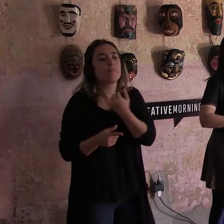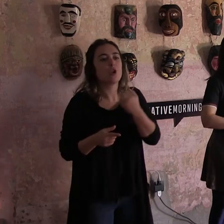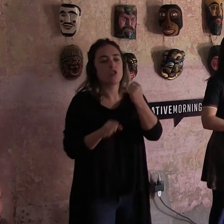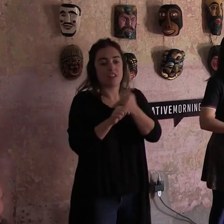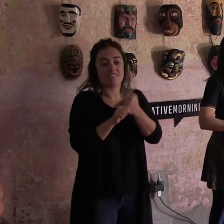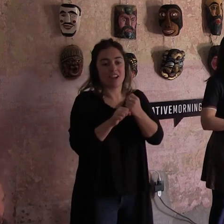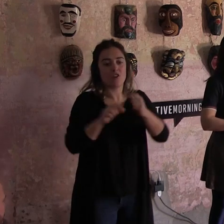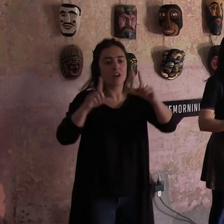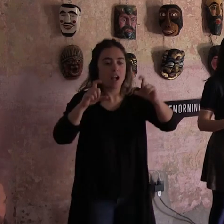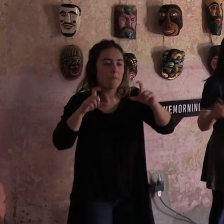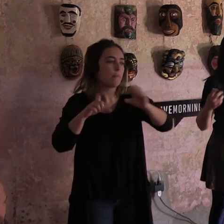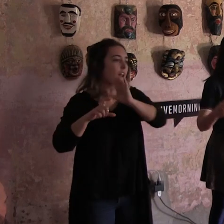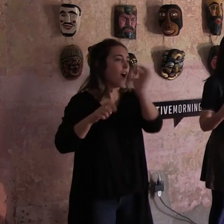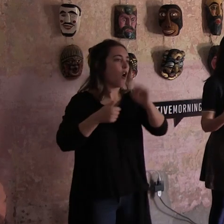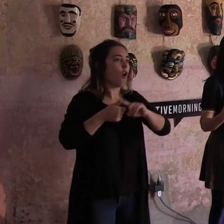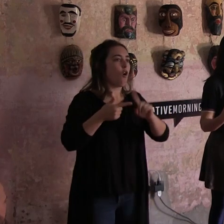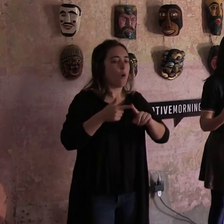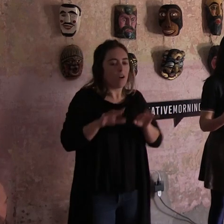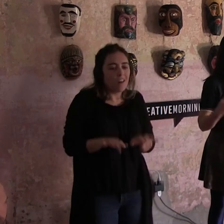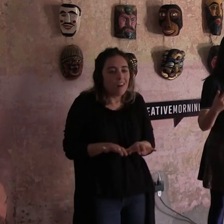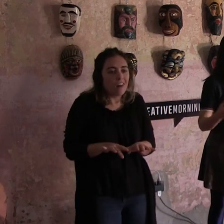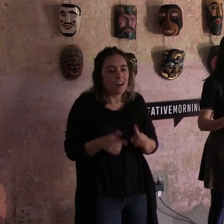viene también, y hacemos,